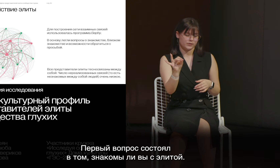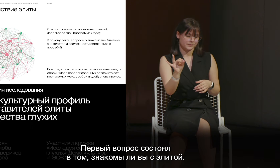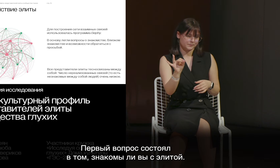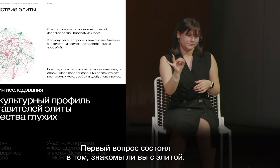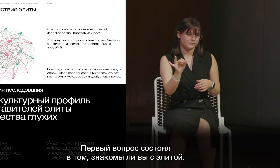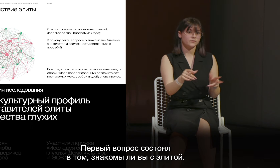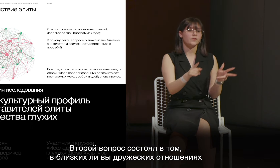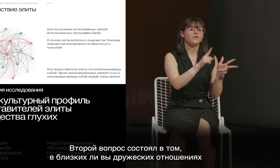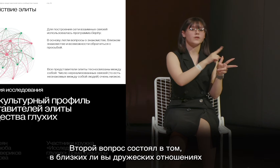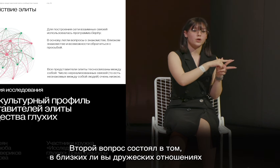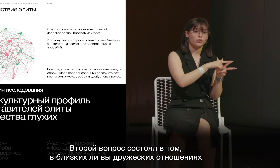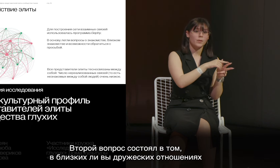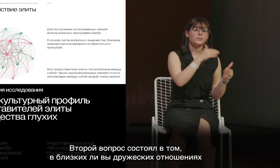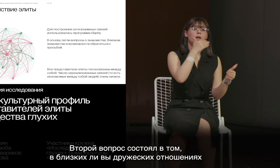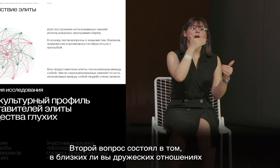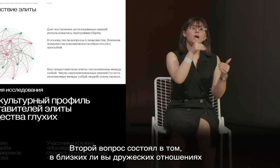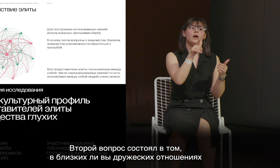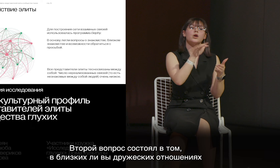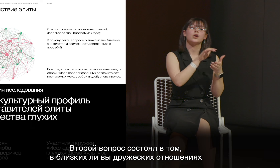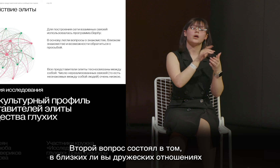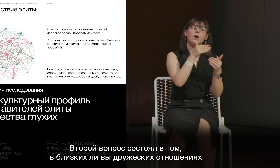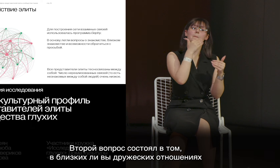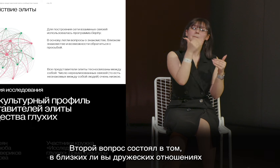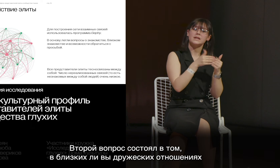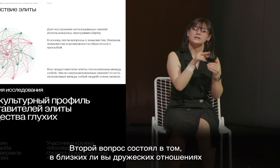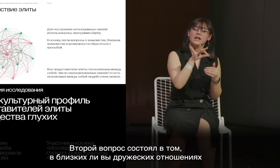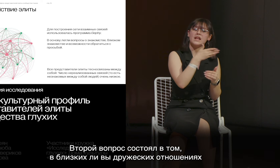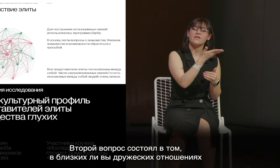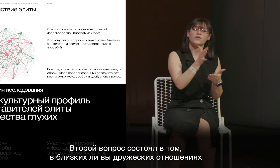знакомы ли вы с элитой. Второй вопрос состоял в том,